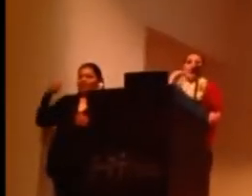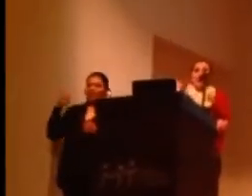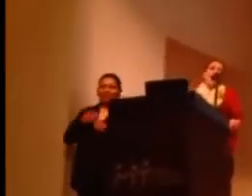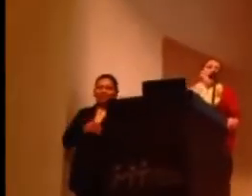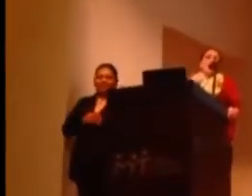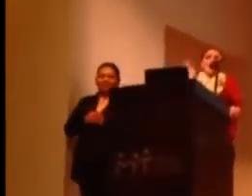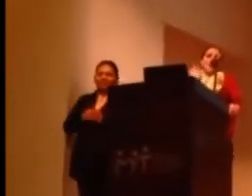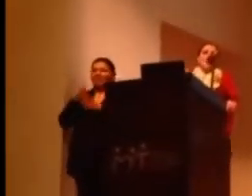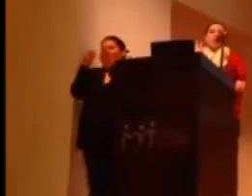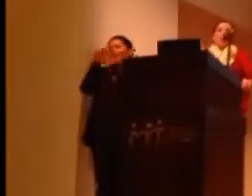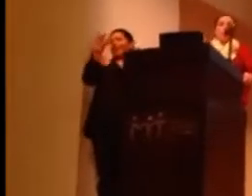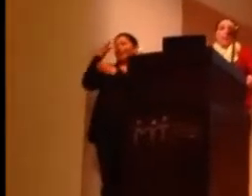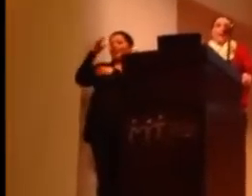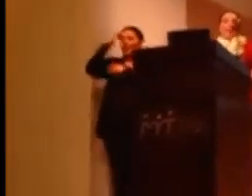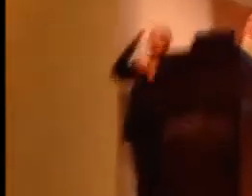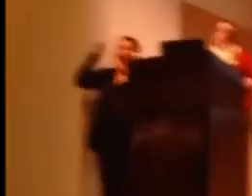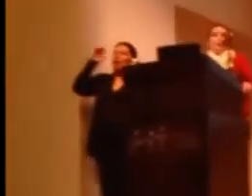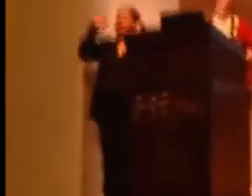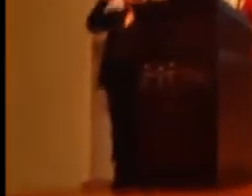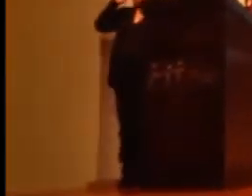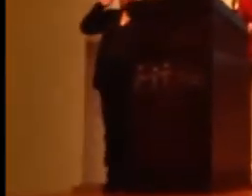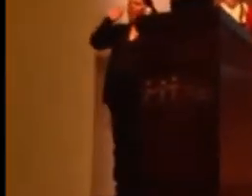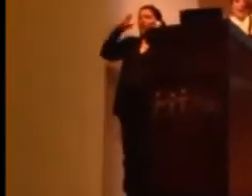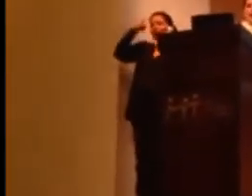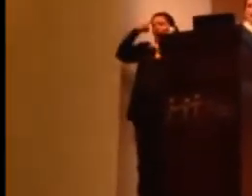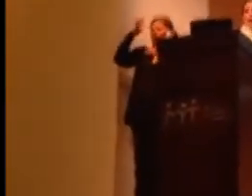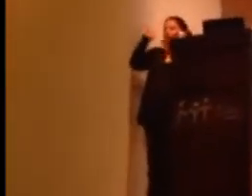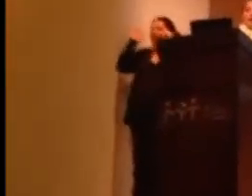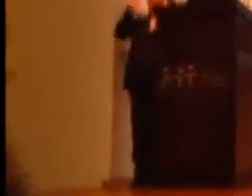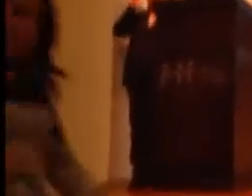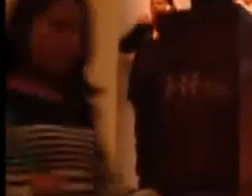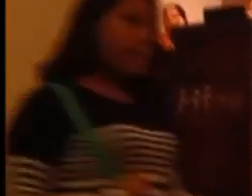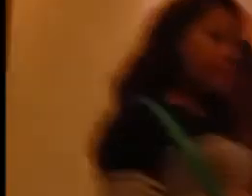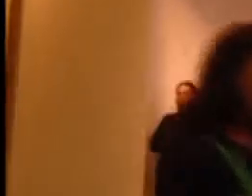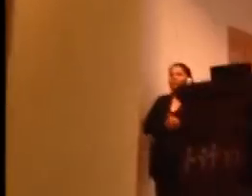En las mañanas, que ando medio menos.